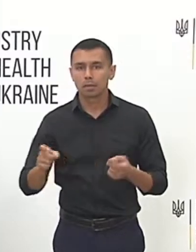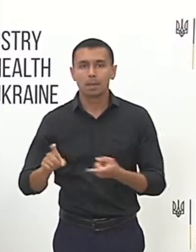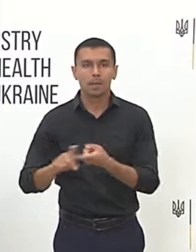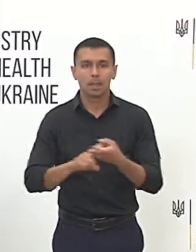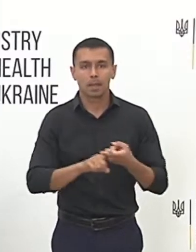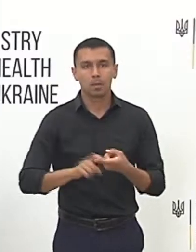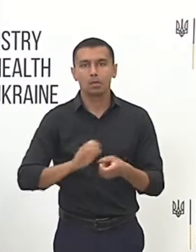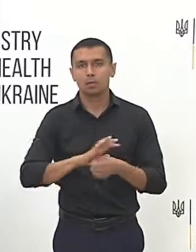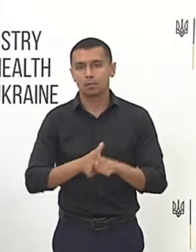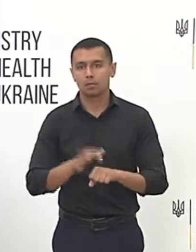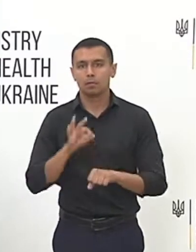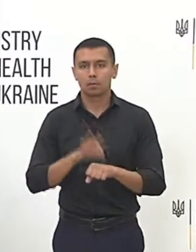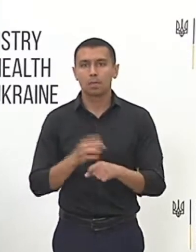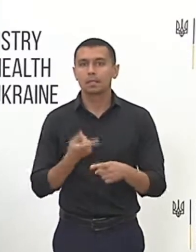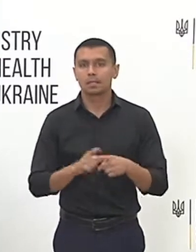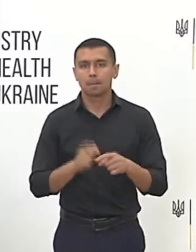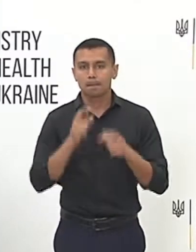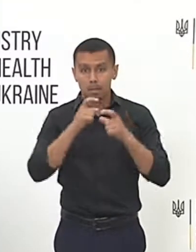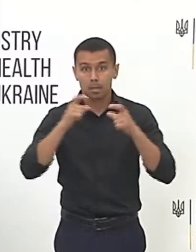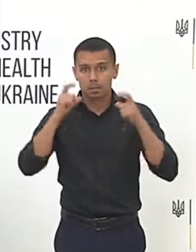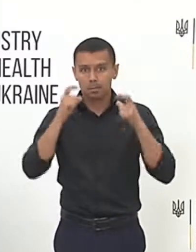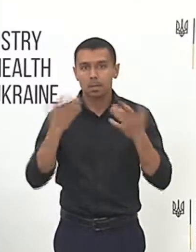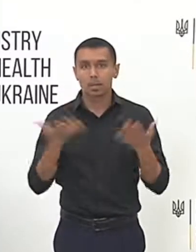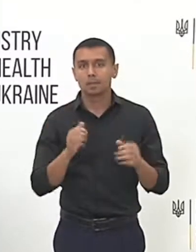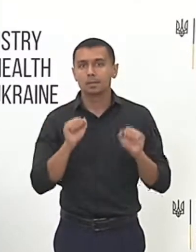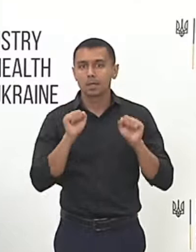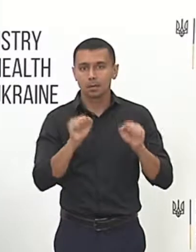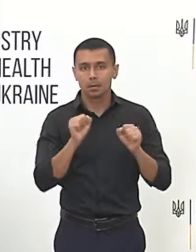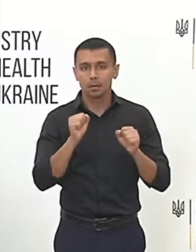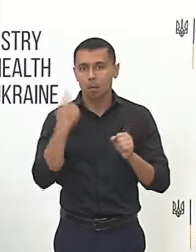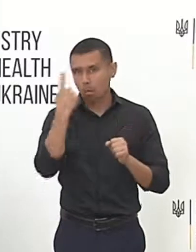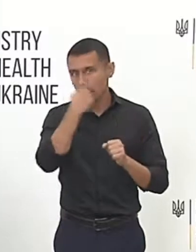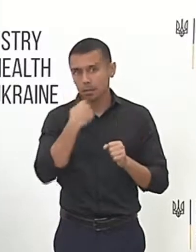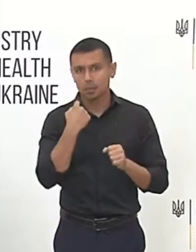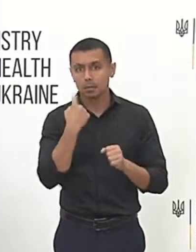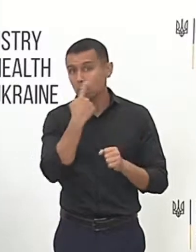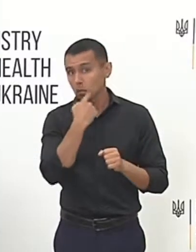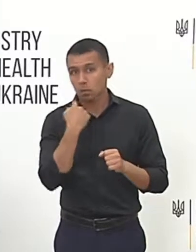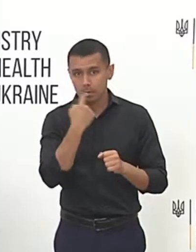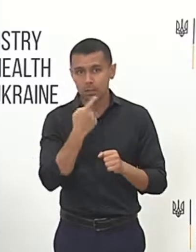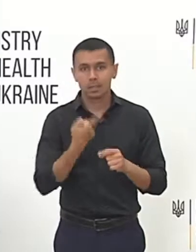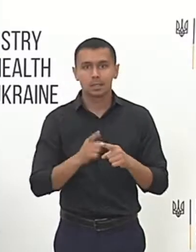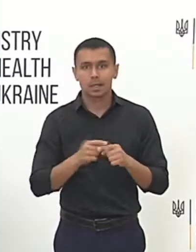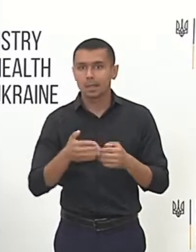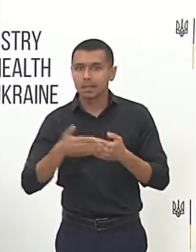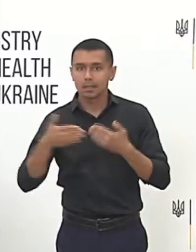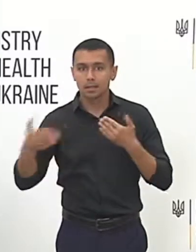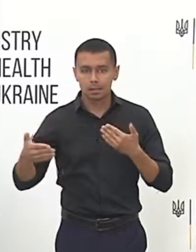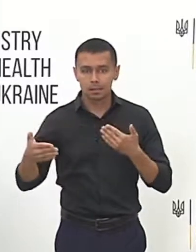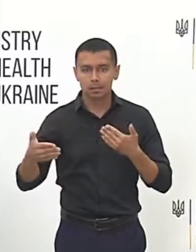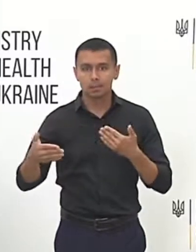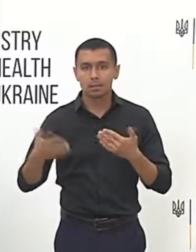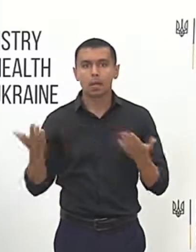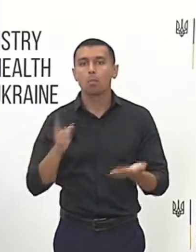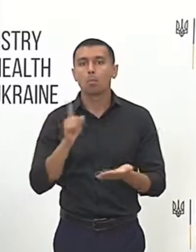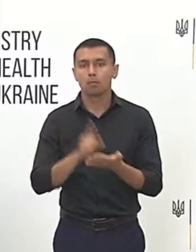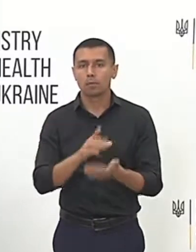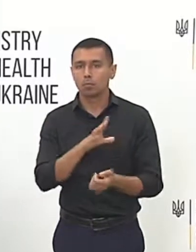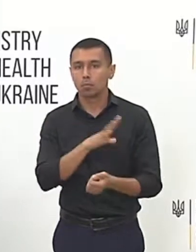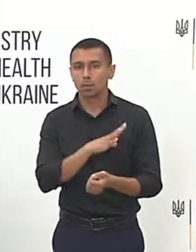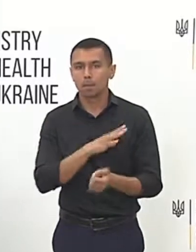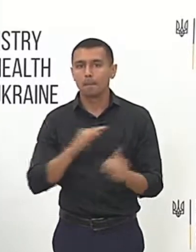епідемії коронавірусної хвороби. Це маска, яка закриває обличчя і рот, це дистанція фізична, яка повинна